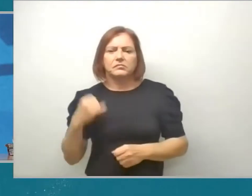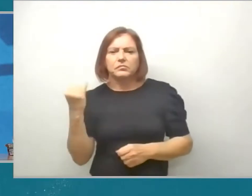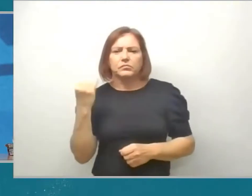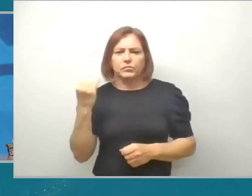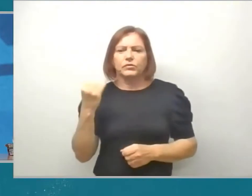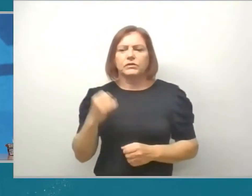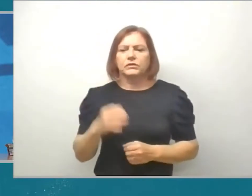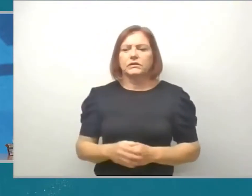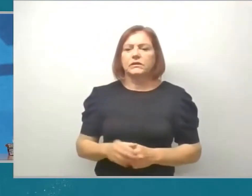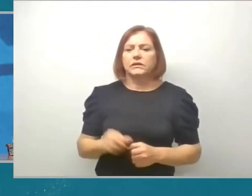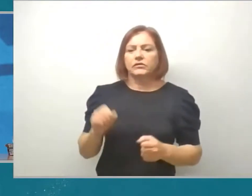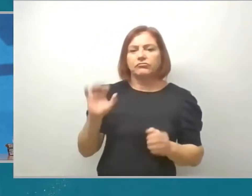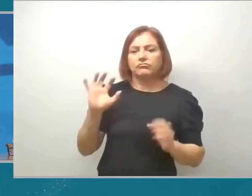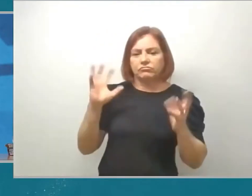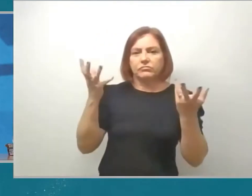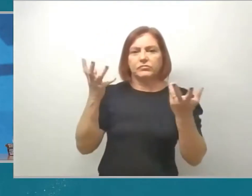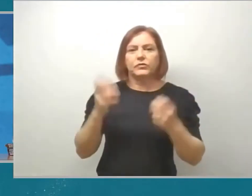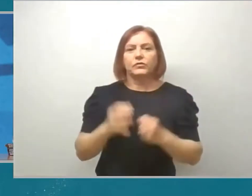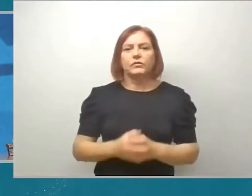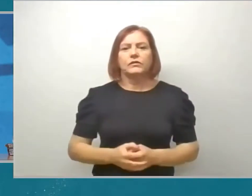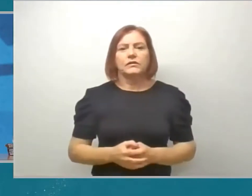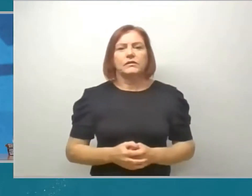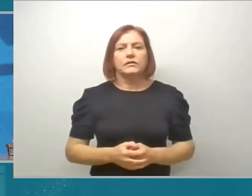Versículo 13.